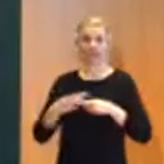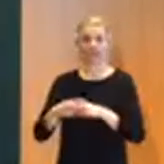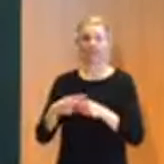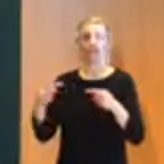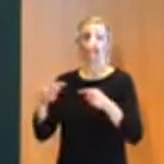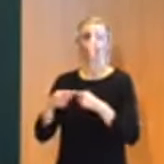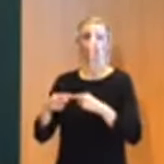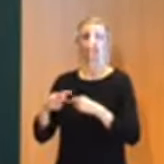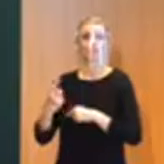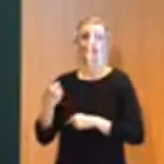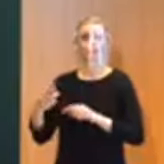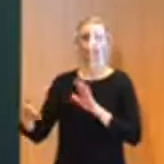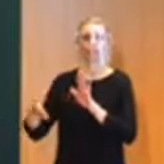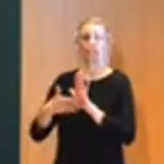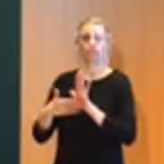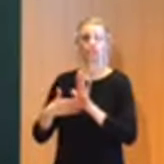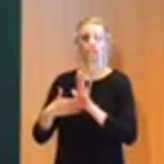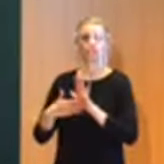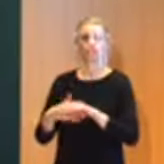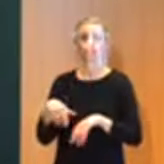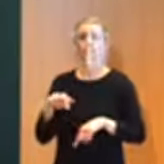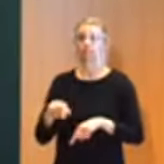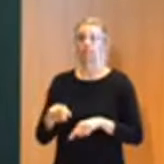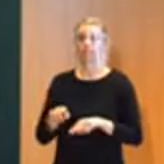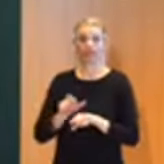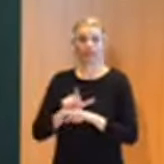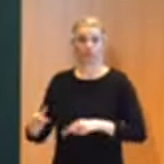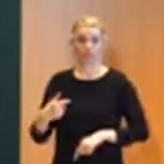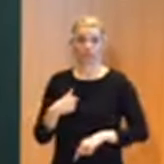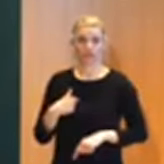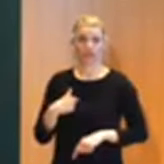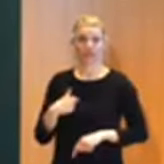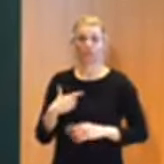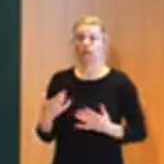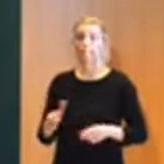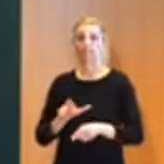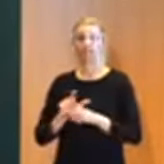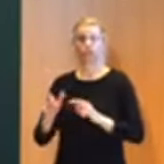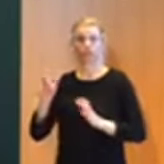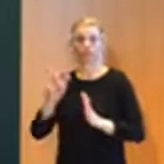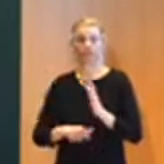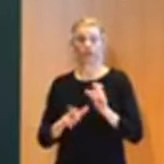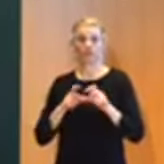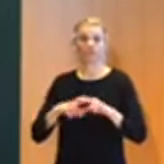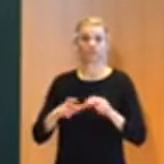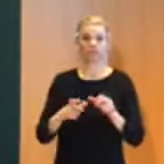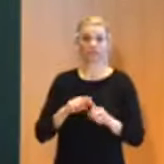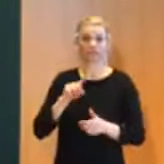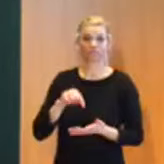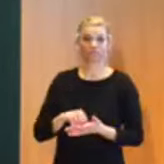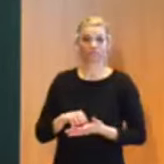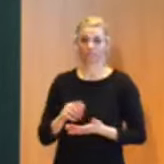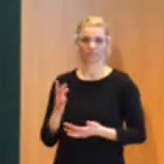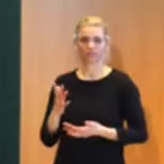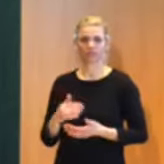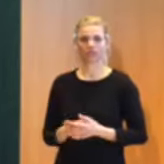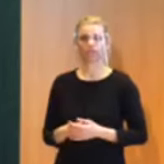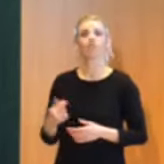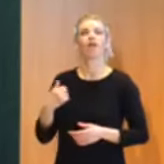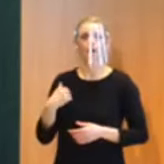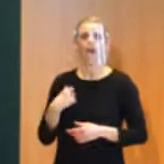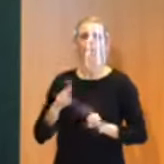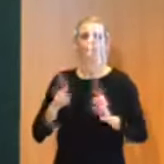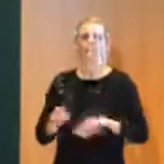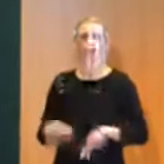Matovič. Táto kríza nevznikla kvôli mne alebo kvôli komukoľvek z SaS. Je pravda, že ja som si svoj názor občas